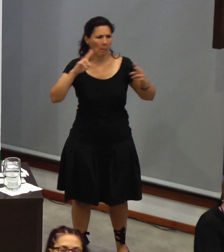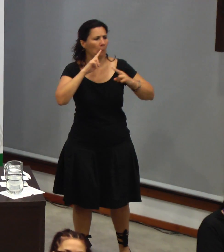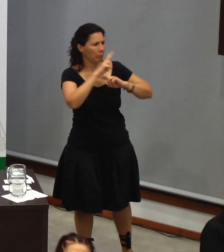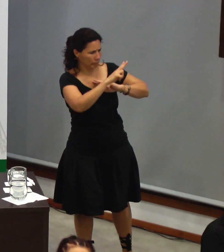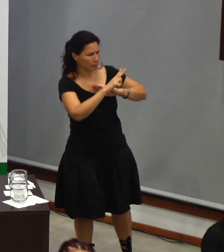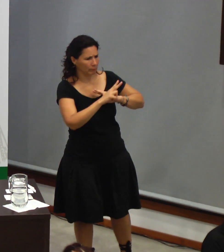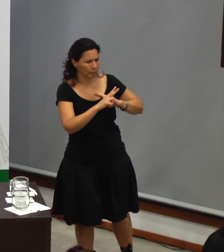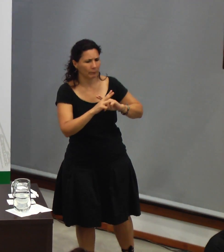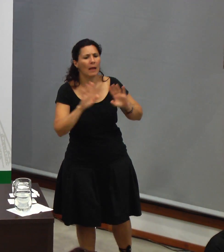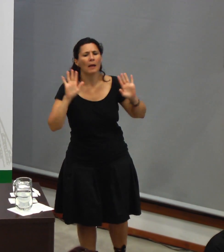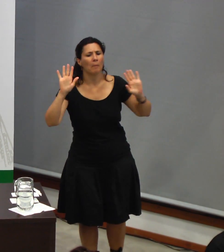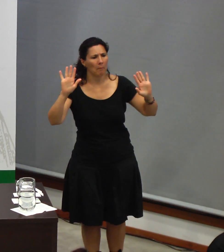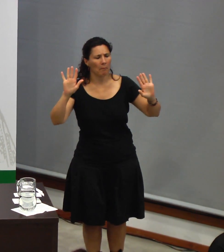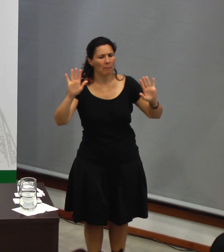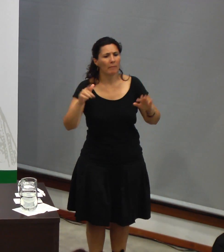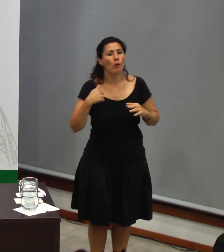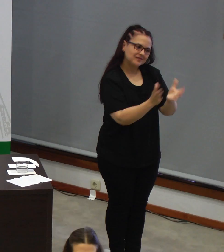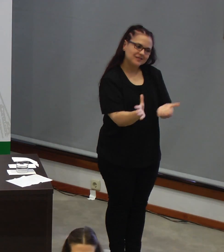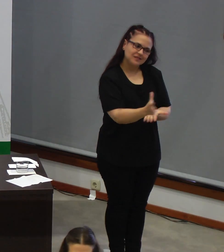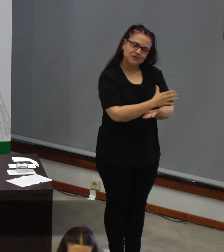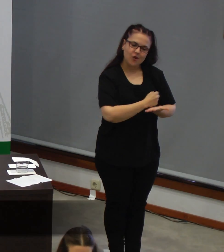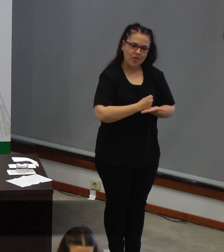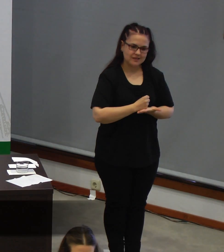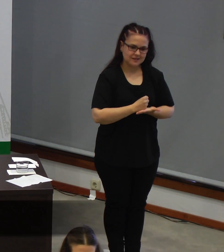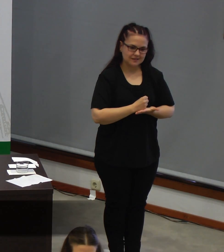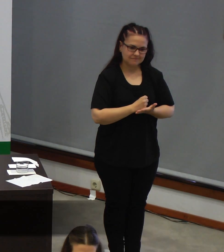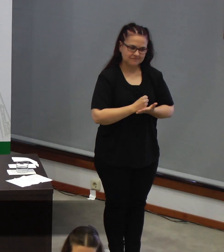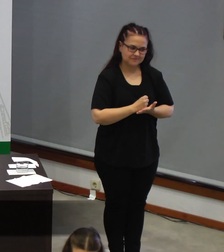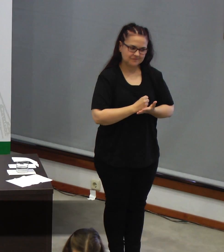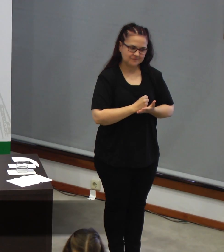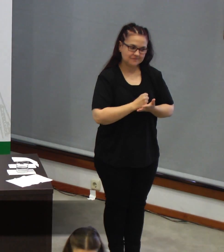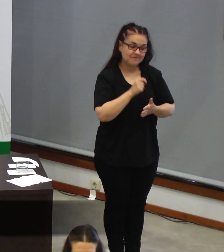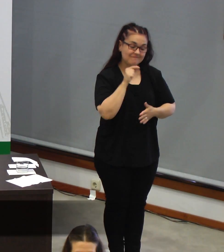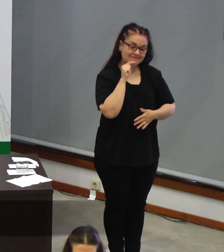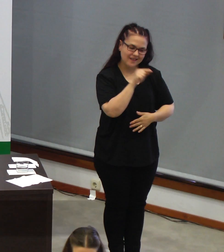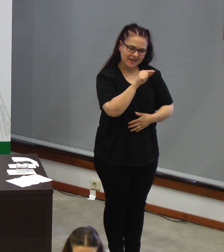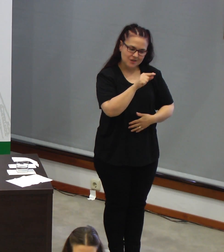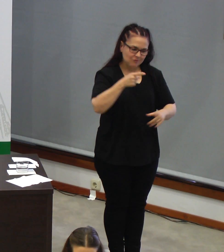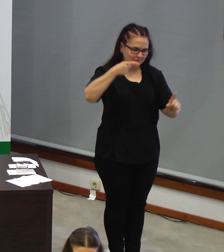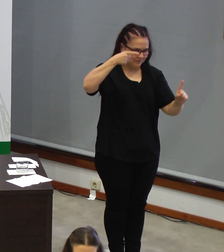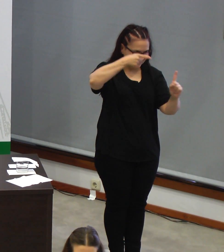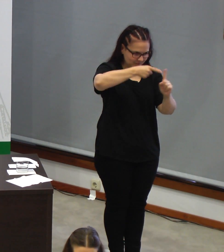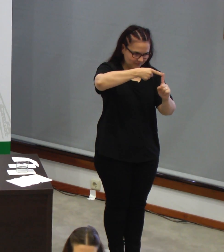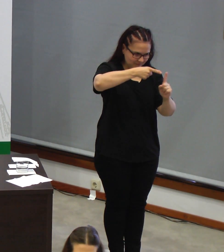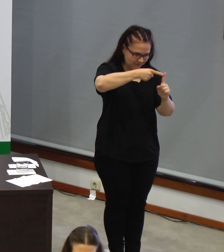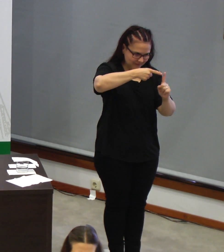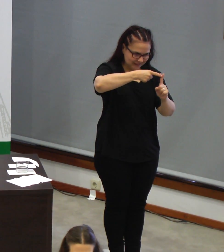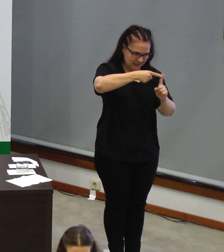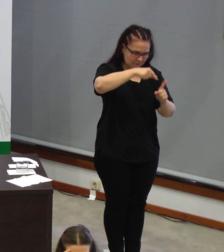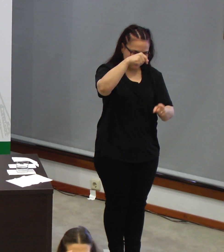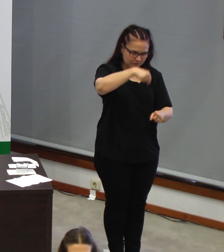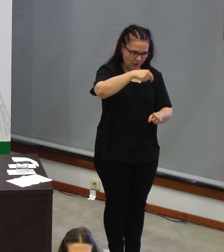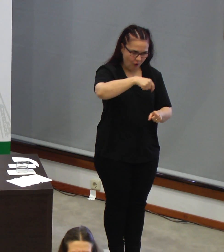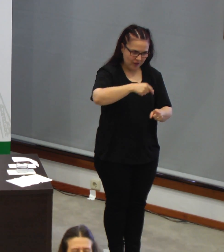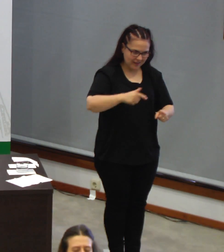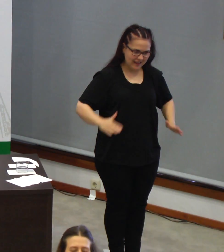parte amoris leuru Este es el gran desafío hoy para la